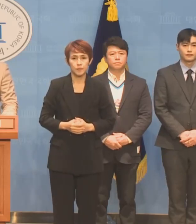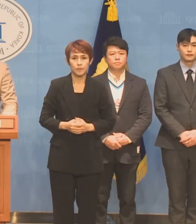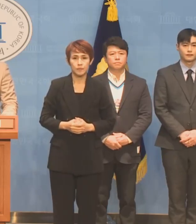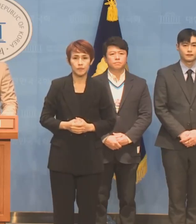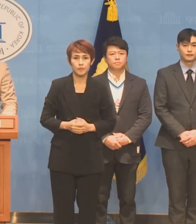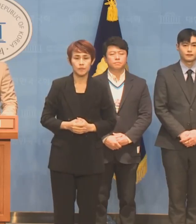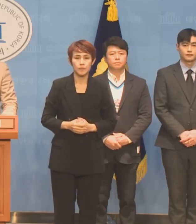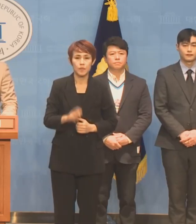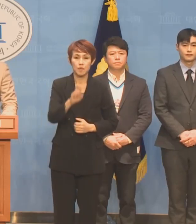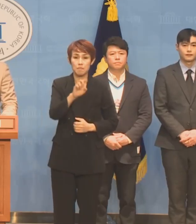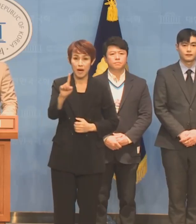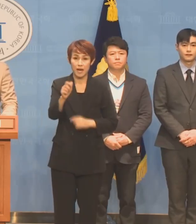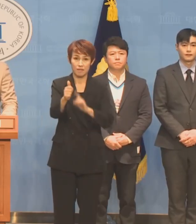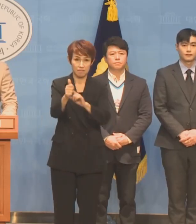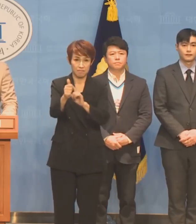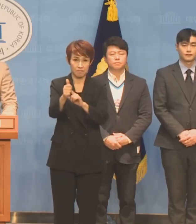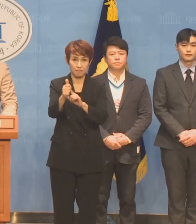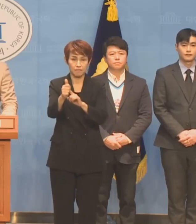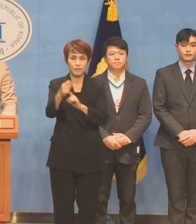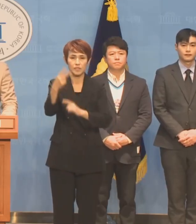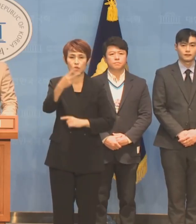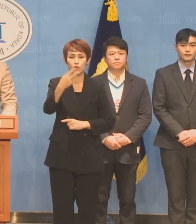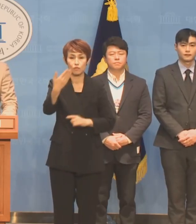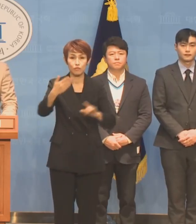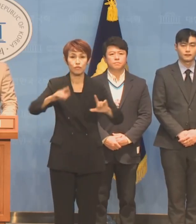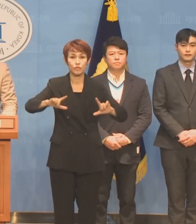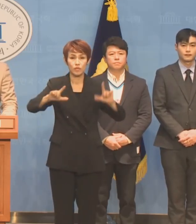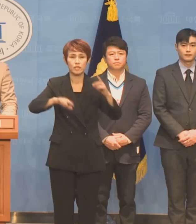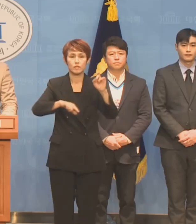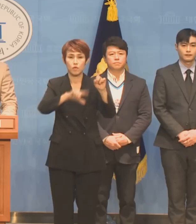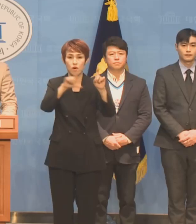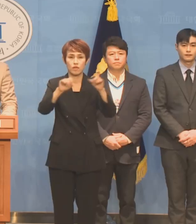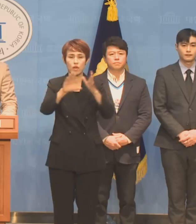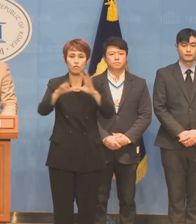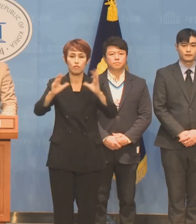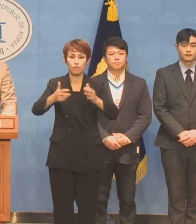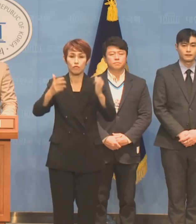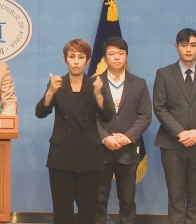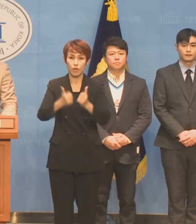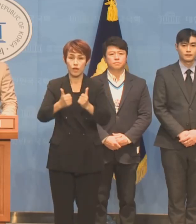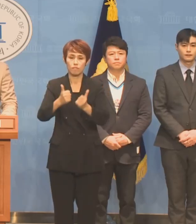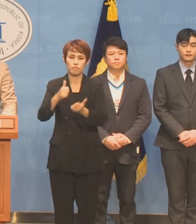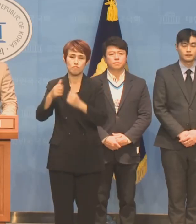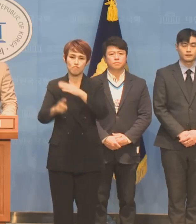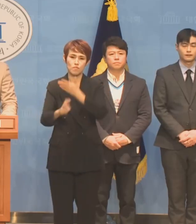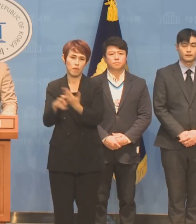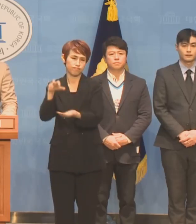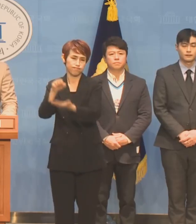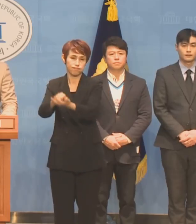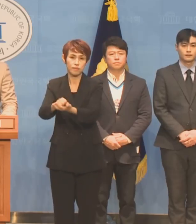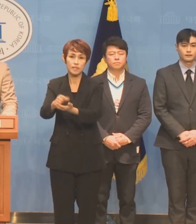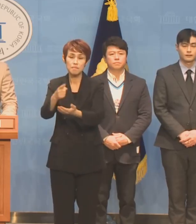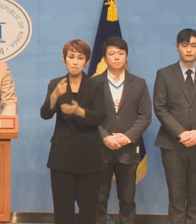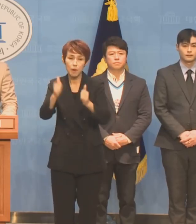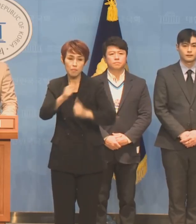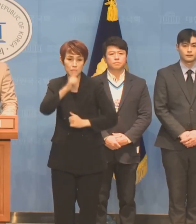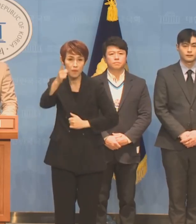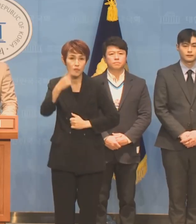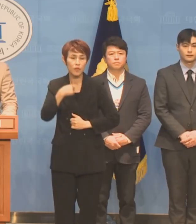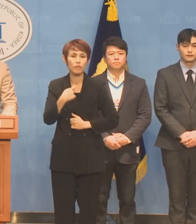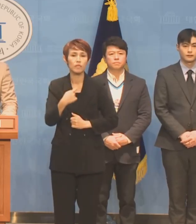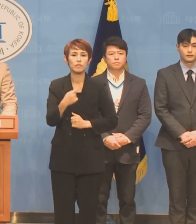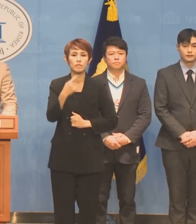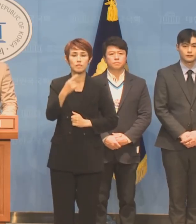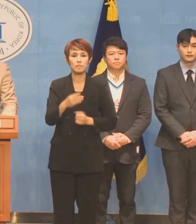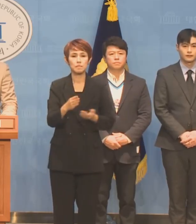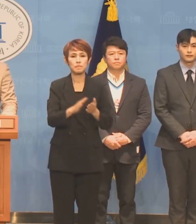또한 마은혁 판사는 2009년 11월 국회 불법 점거 사건으로 기소된 민노당 당직자 12명에